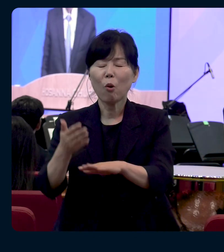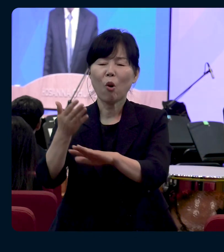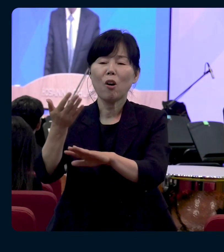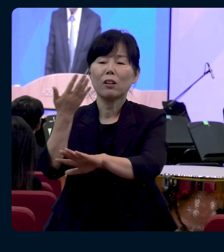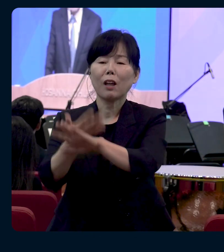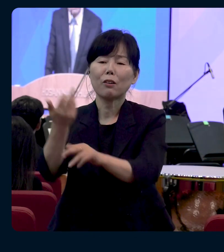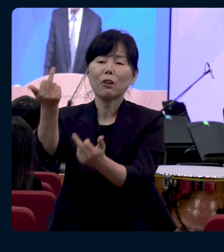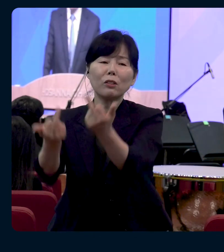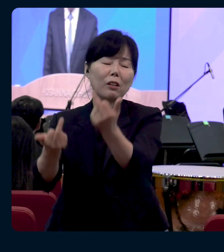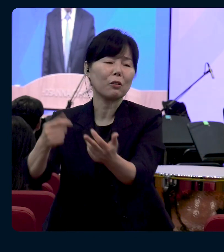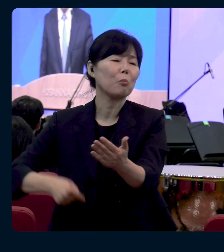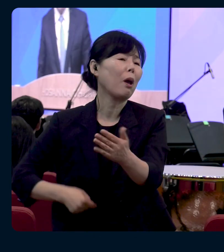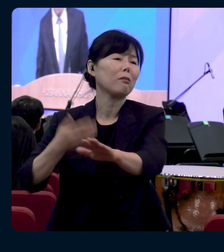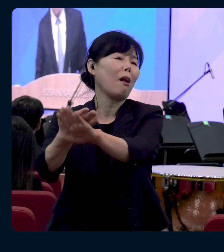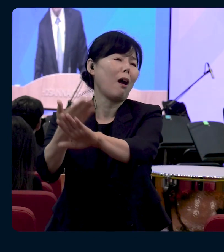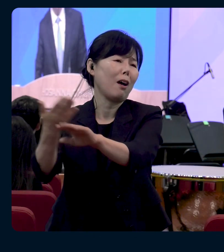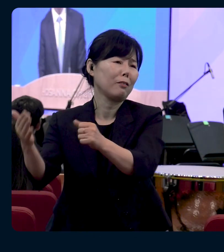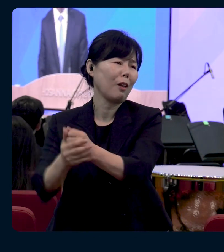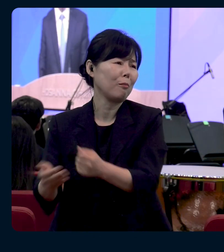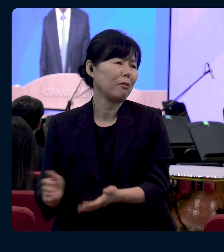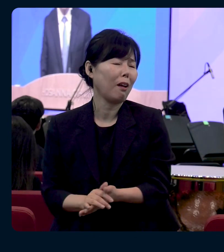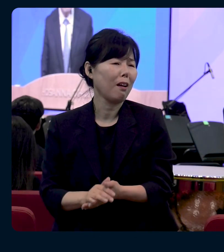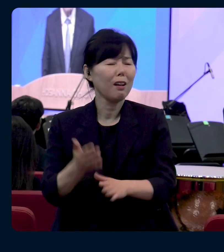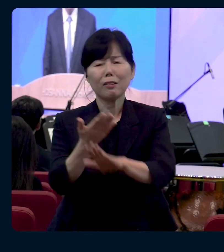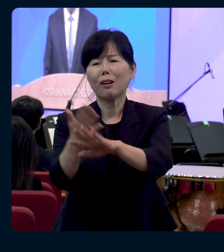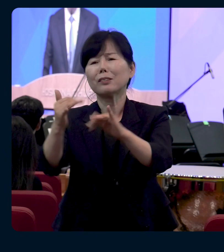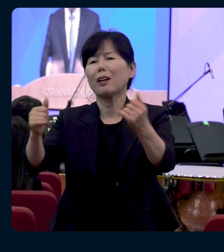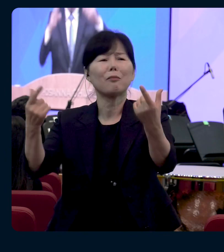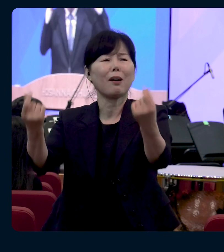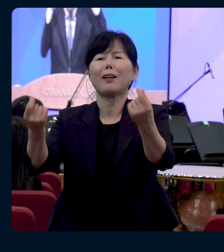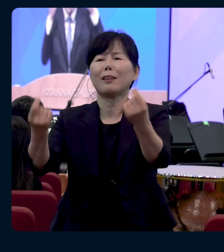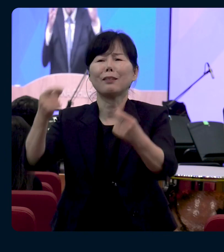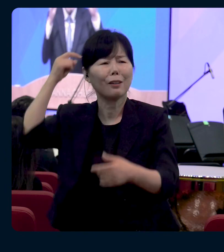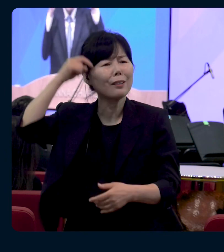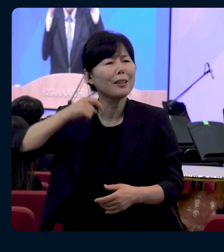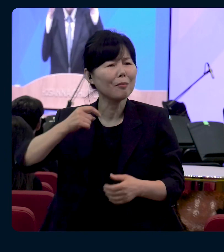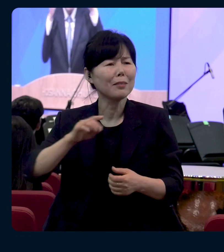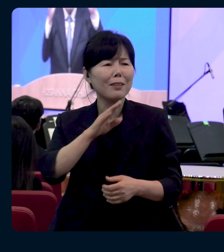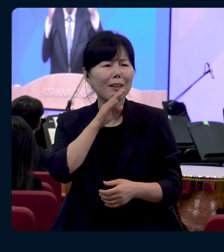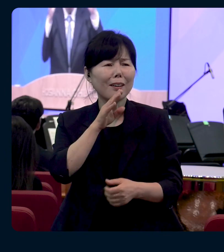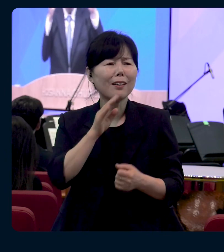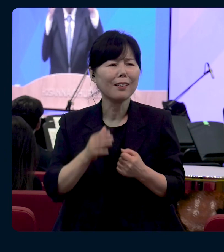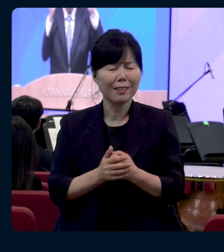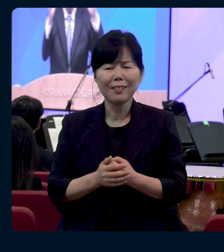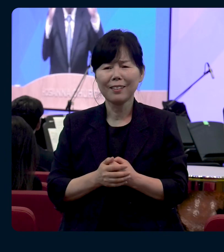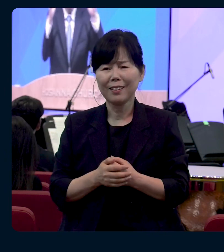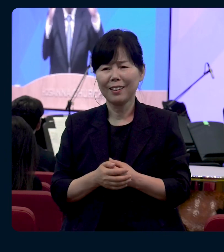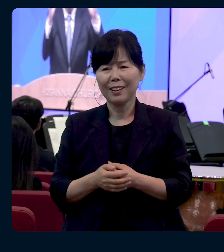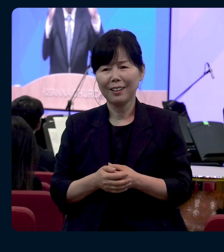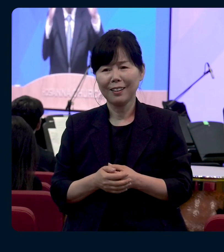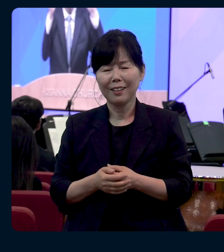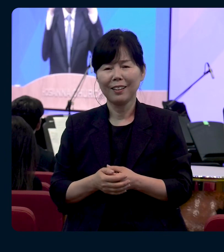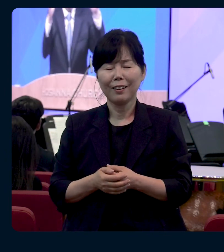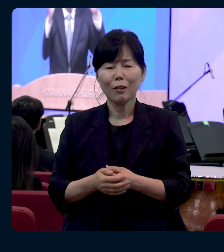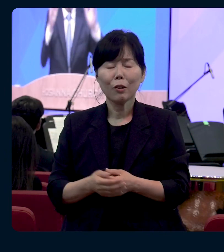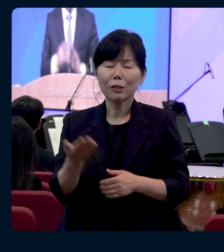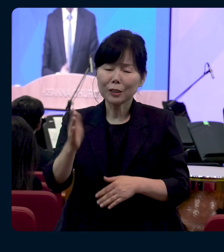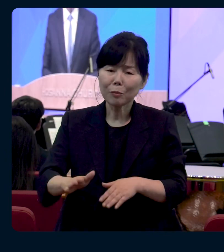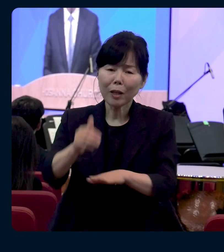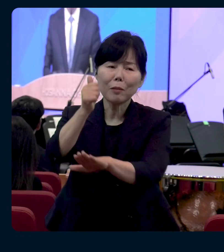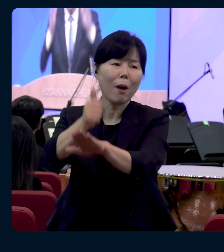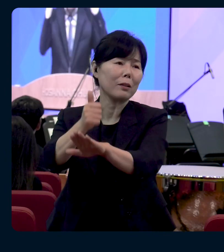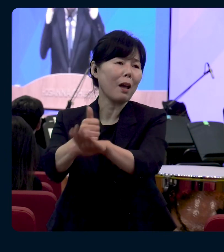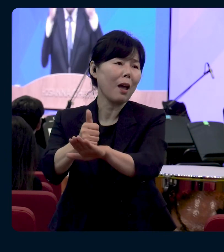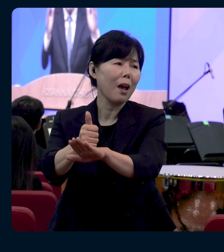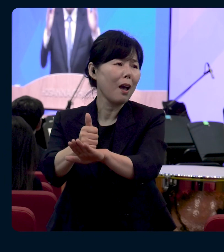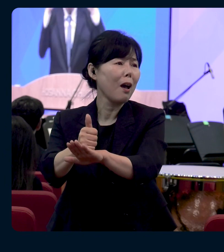보고 했던 그런 사람인데 신경도 안 썼는데, 그 베냐민을 잃을 수 있는 그 상황에 직면하면서 그들은